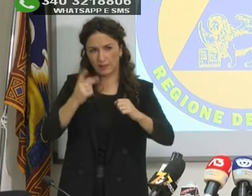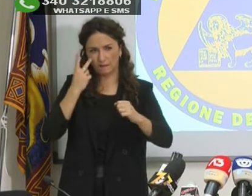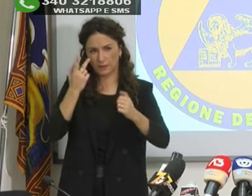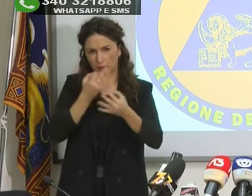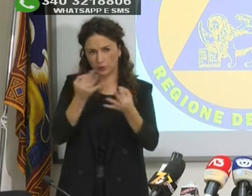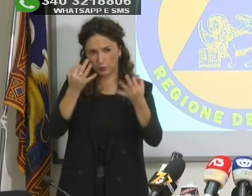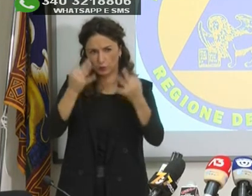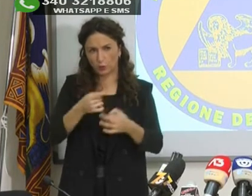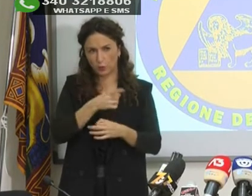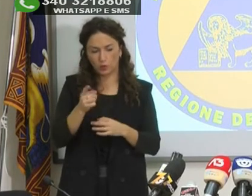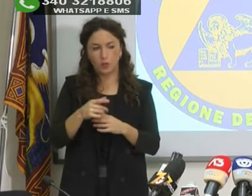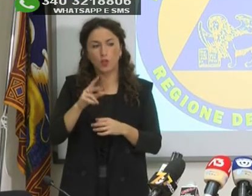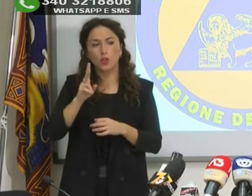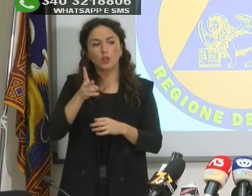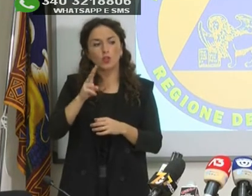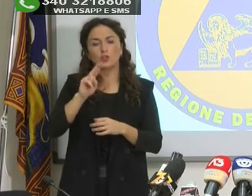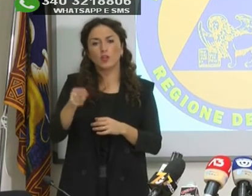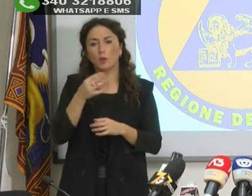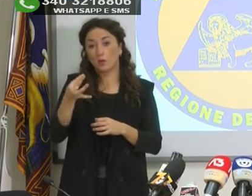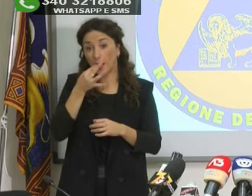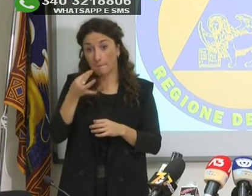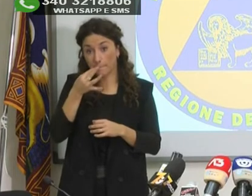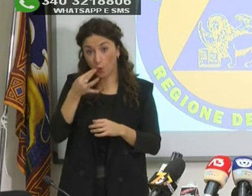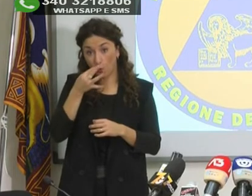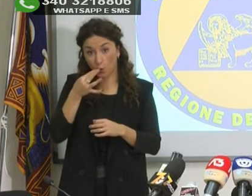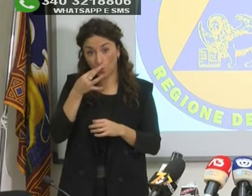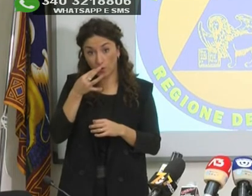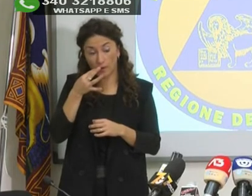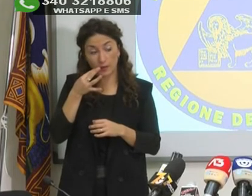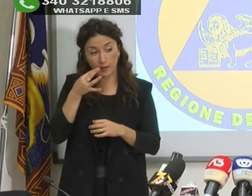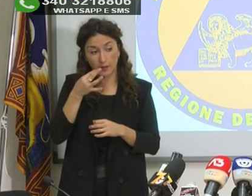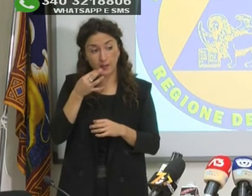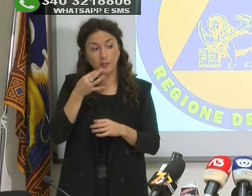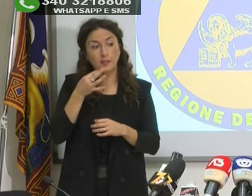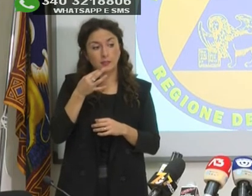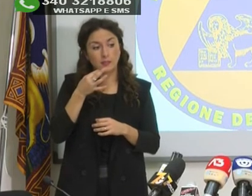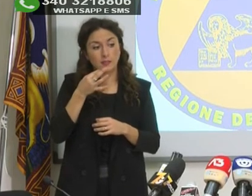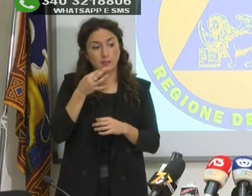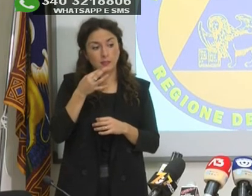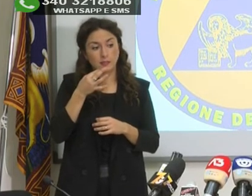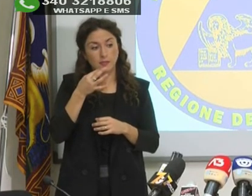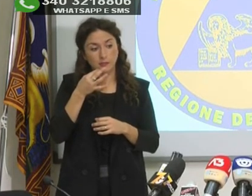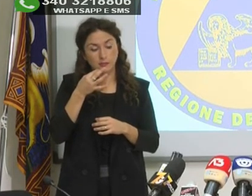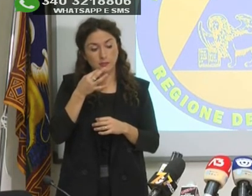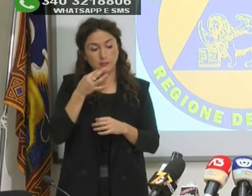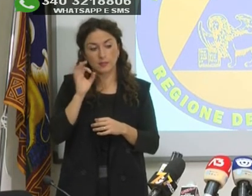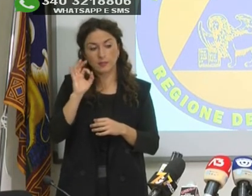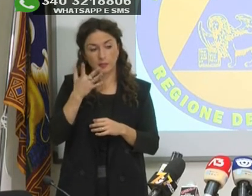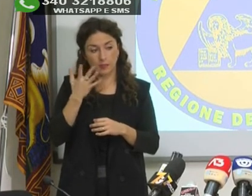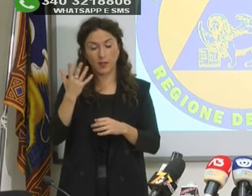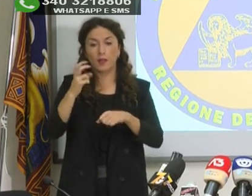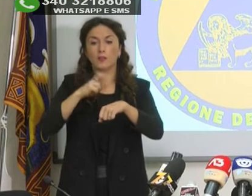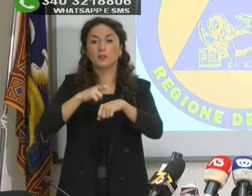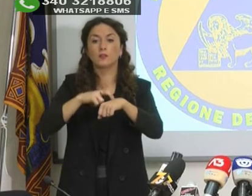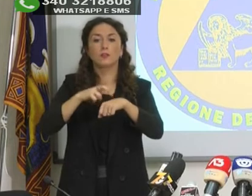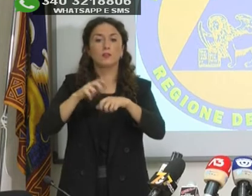voi, mi sembra 12 euro a tampone se gli MMG li fanno in un posto